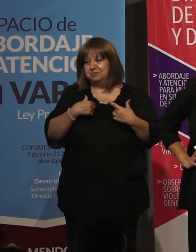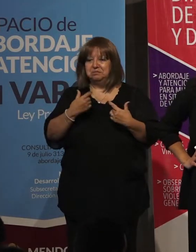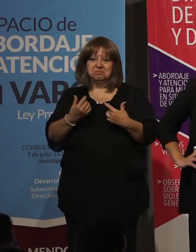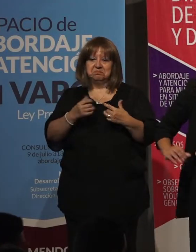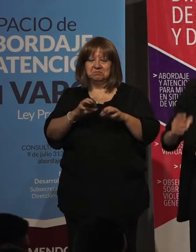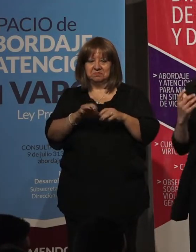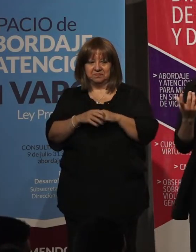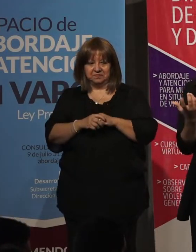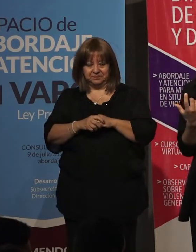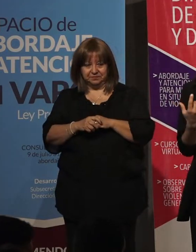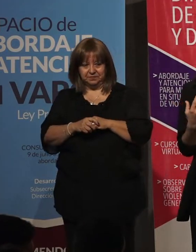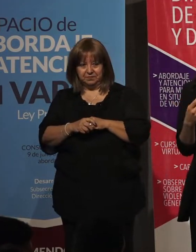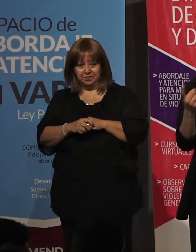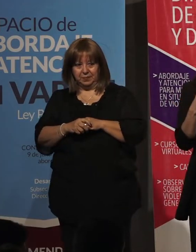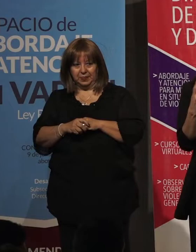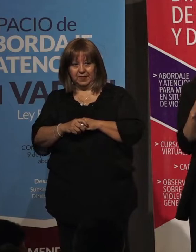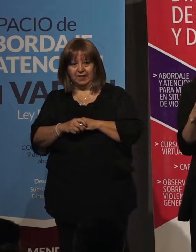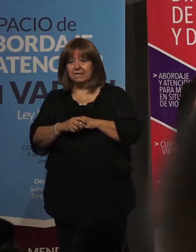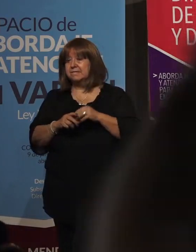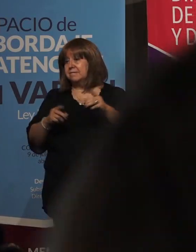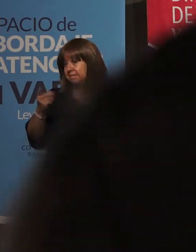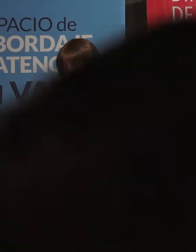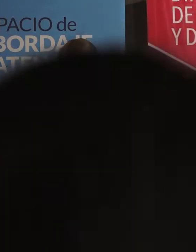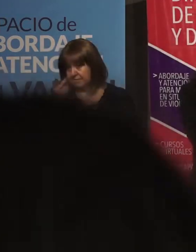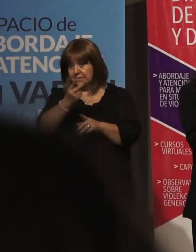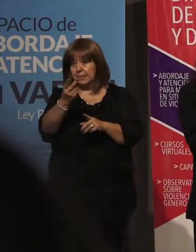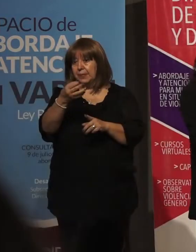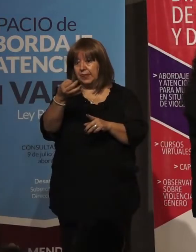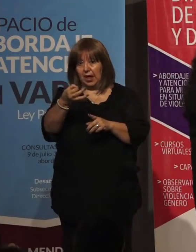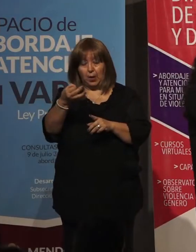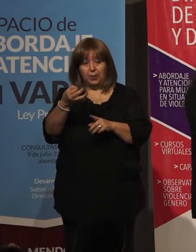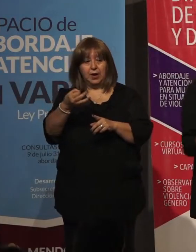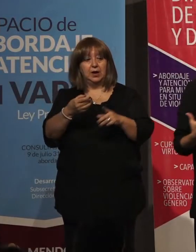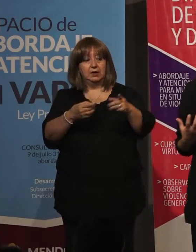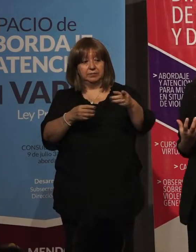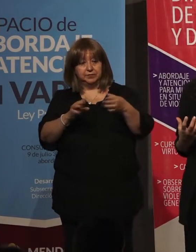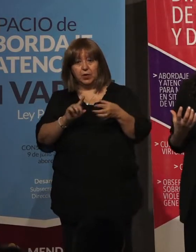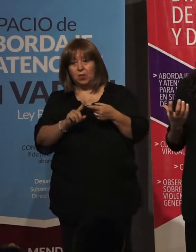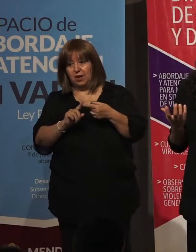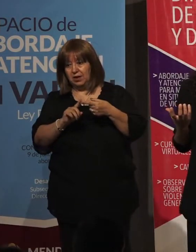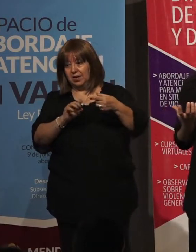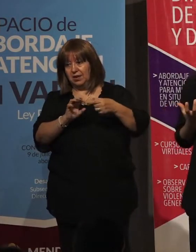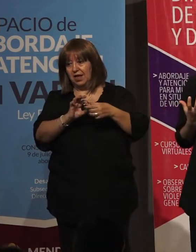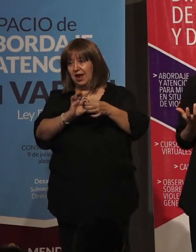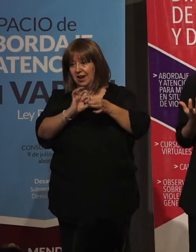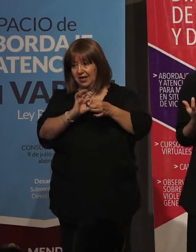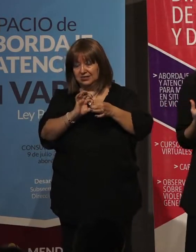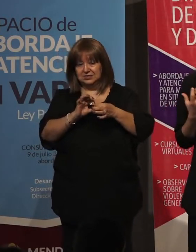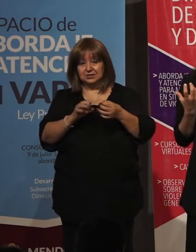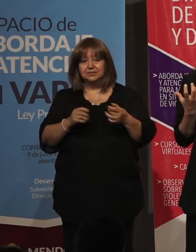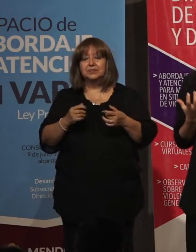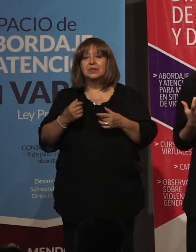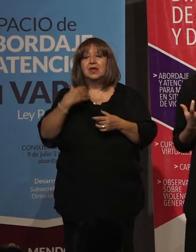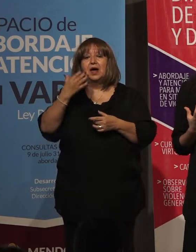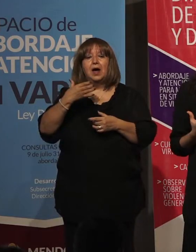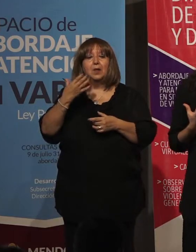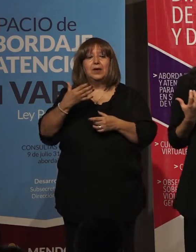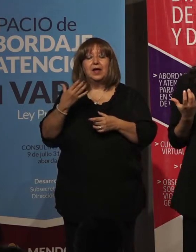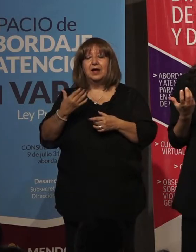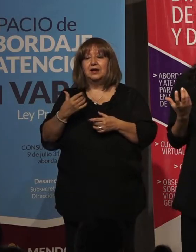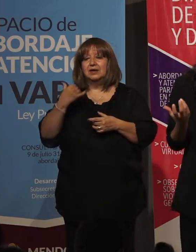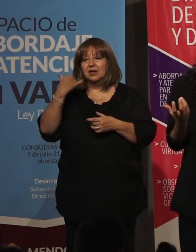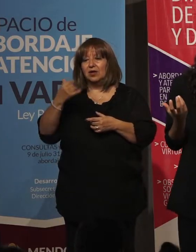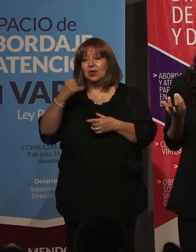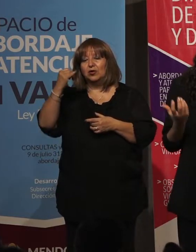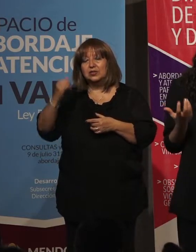Bueno, y eso, qué bueno el abordaje que hacen ustedes y que hace la dirección de enlace, la dirección de la mujer, es de hablar y